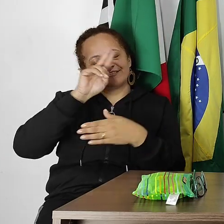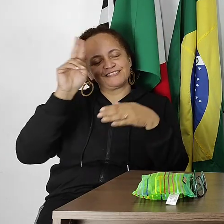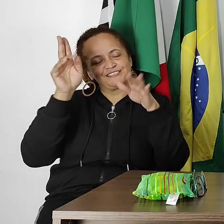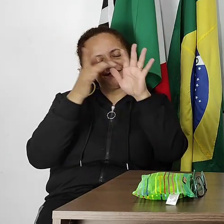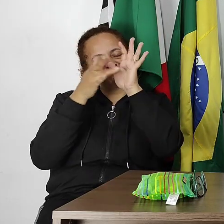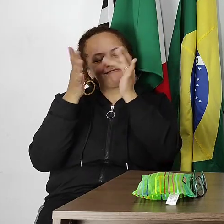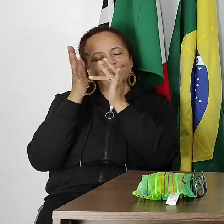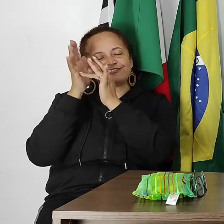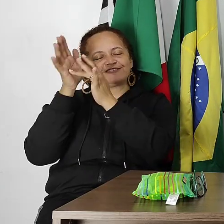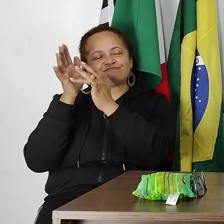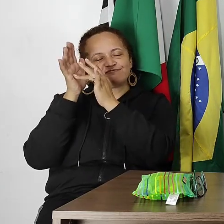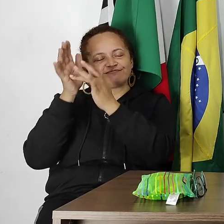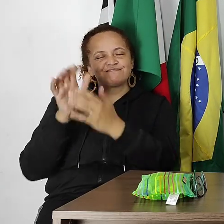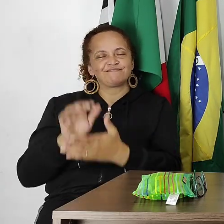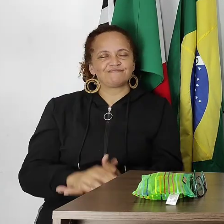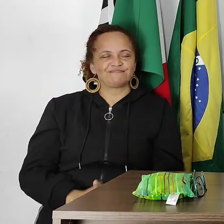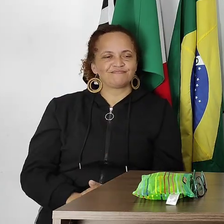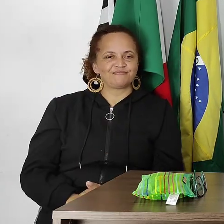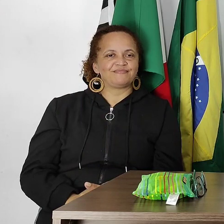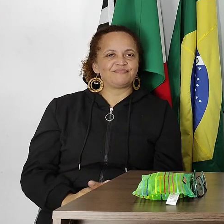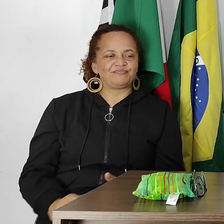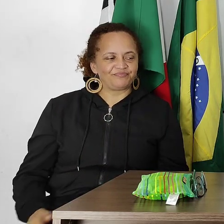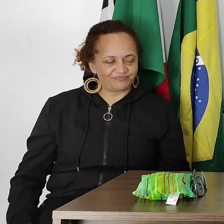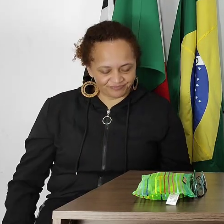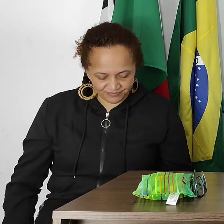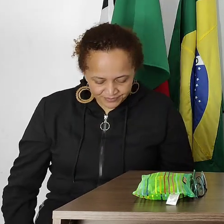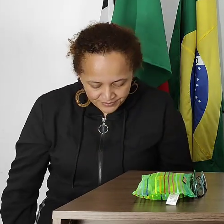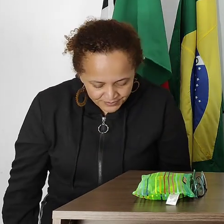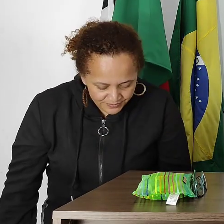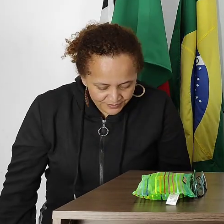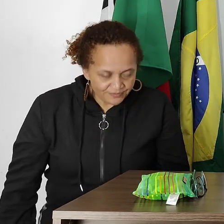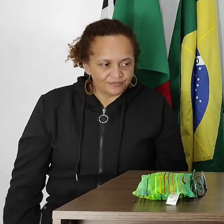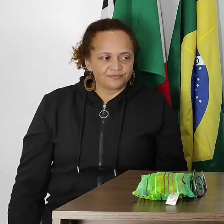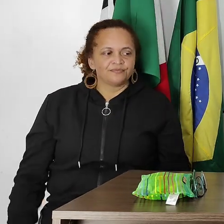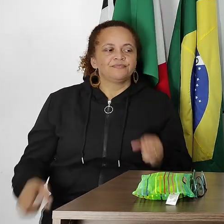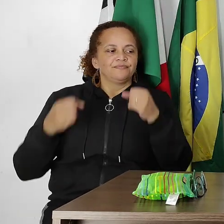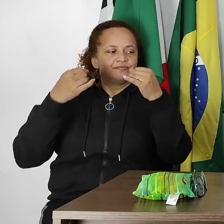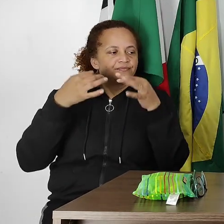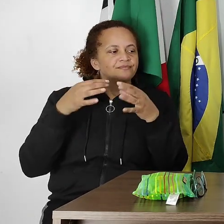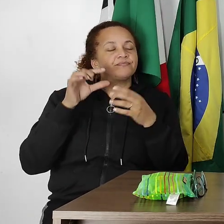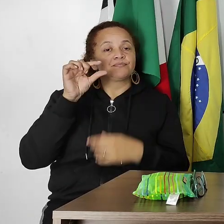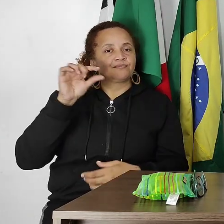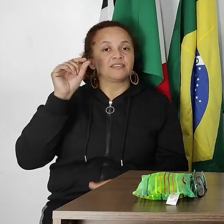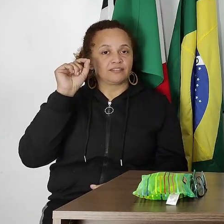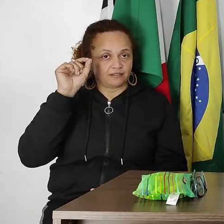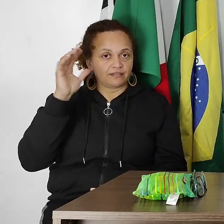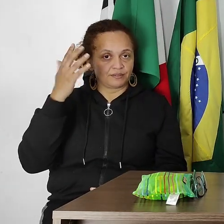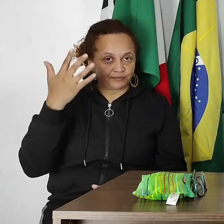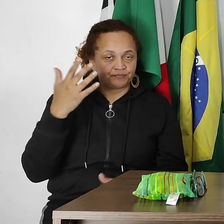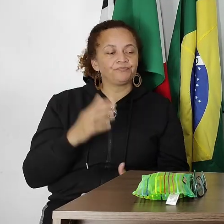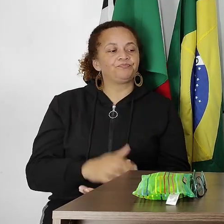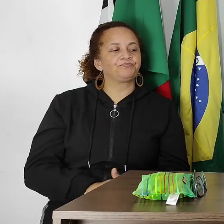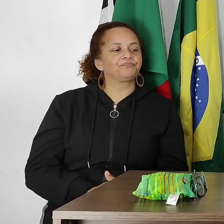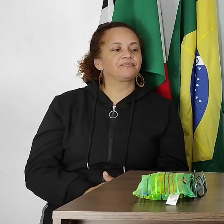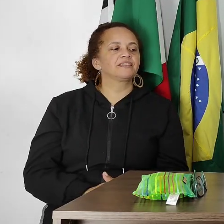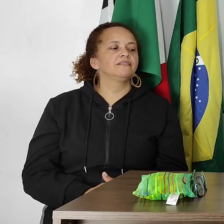de Jesus. Então, eu vou explicar um pouquinho para vocês o que aconteceu,